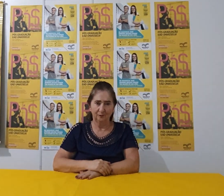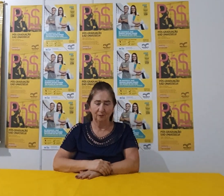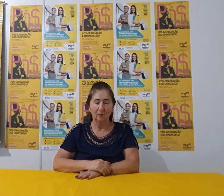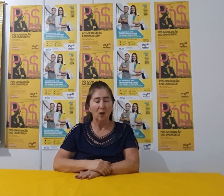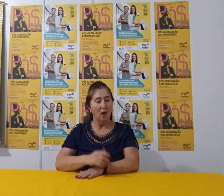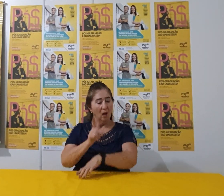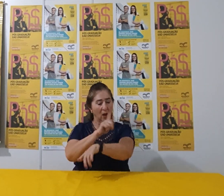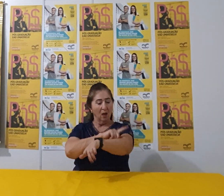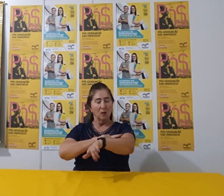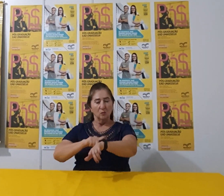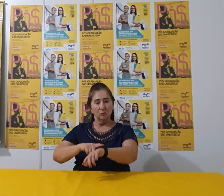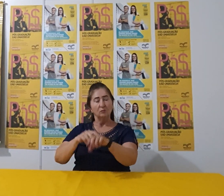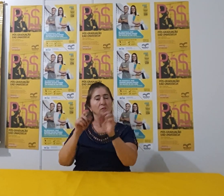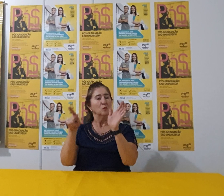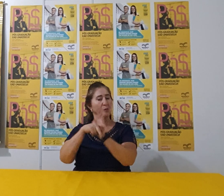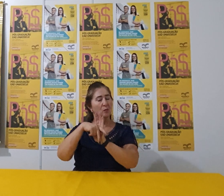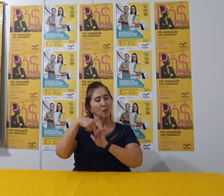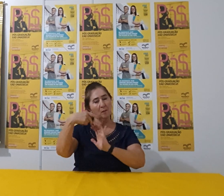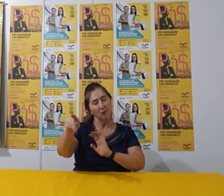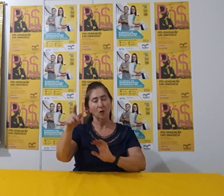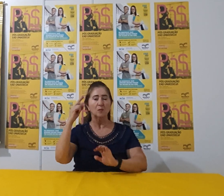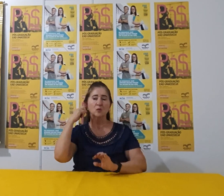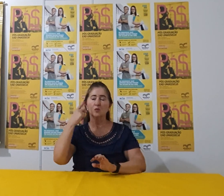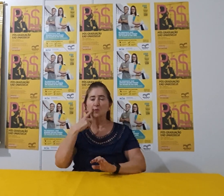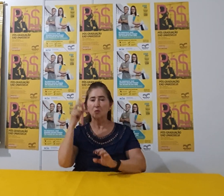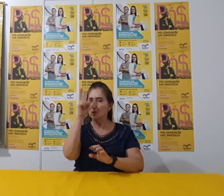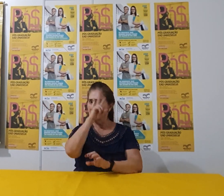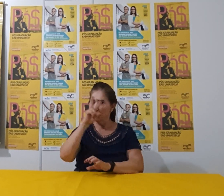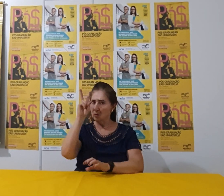Educação para surdos, históricos e conquistas.